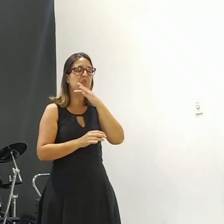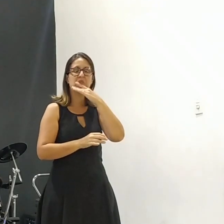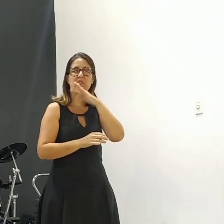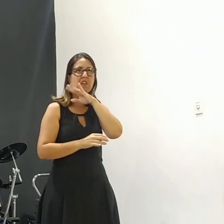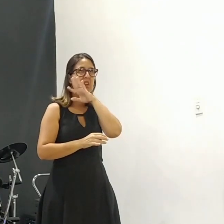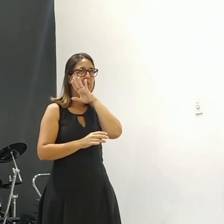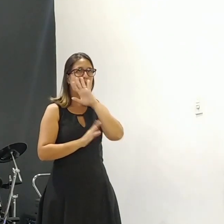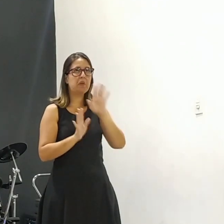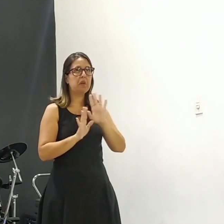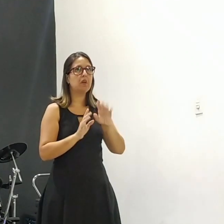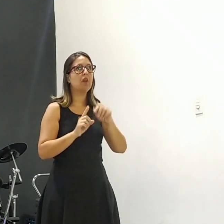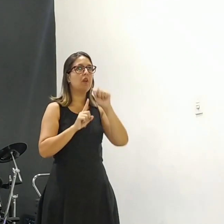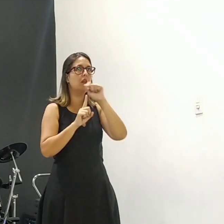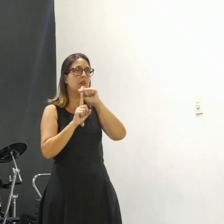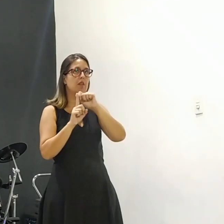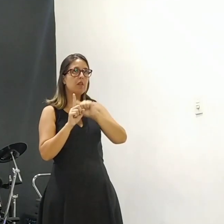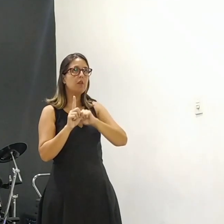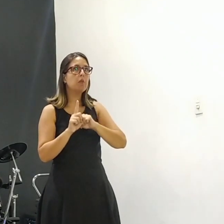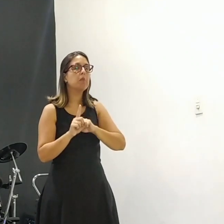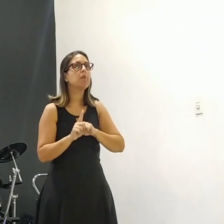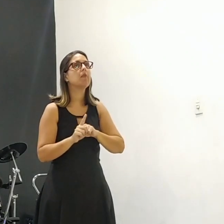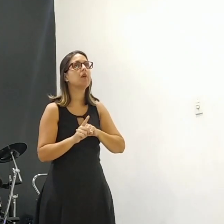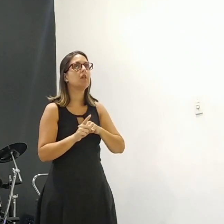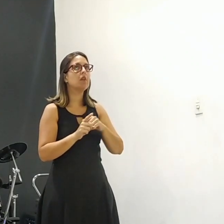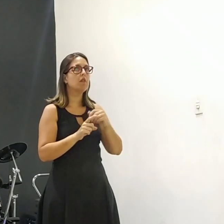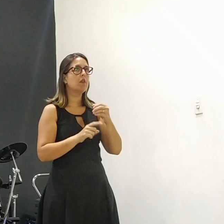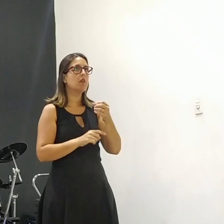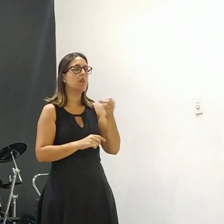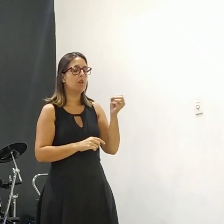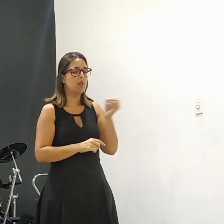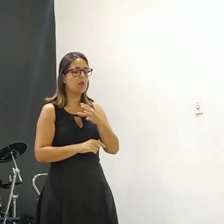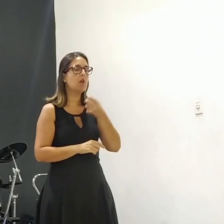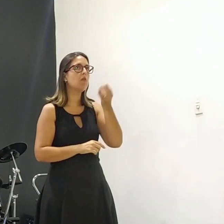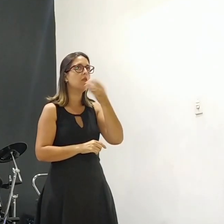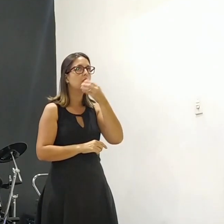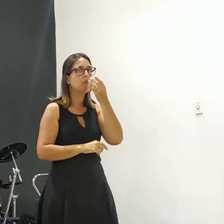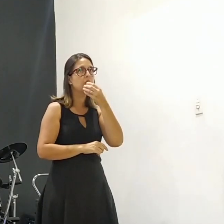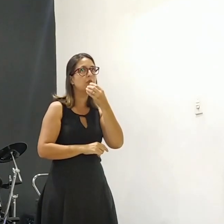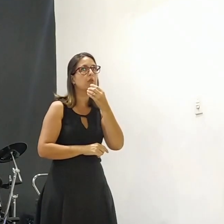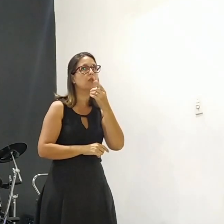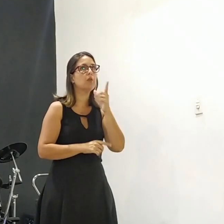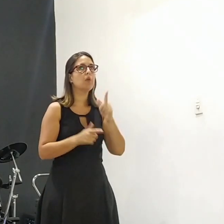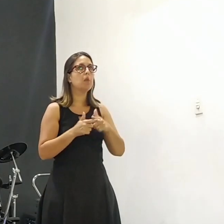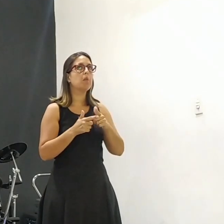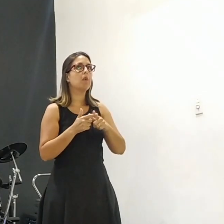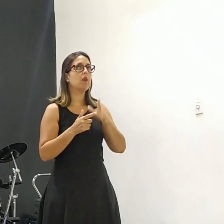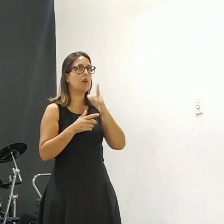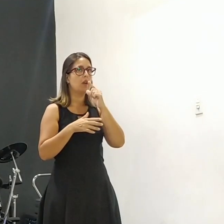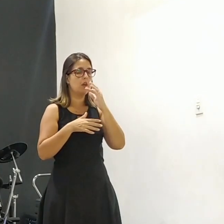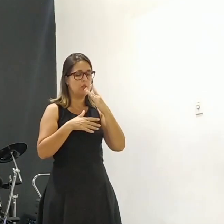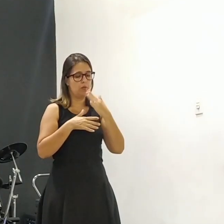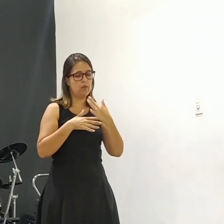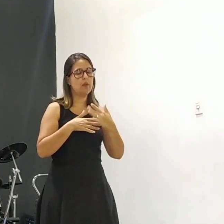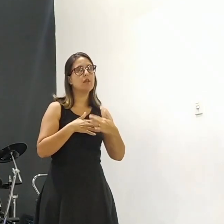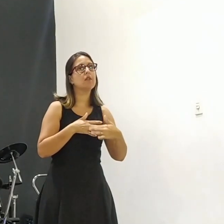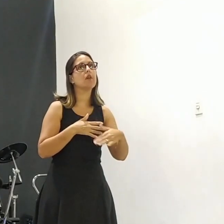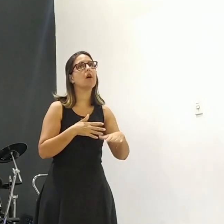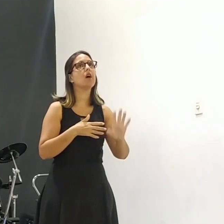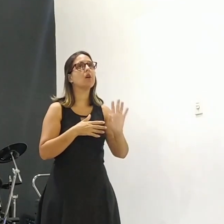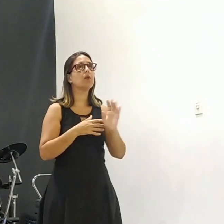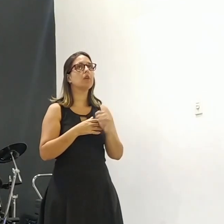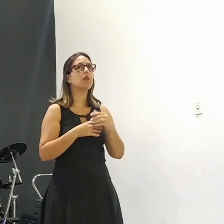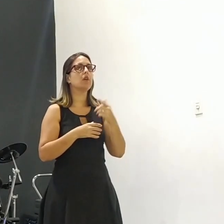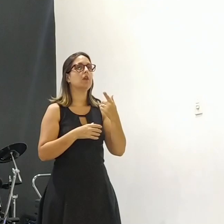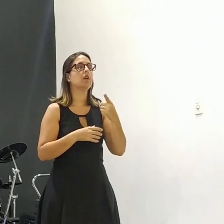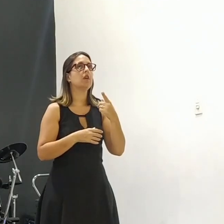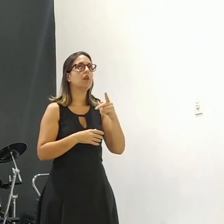meses produzirá novos frutos, porque as suas águas saem do santuário, e o seu fruto servirá de alimento,